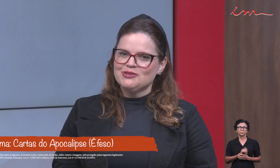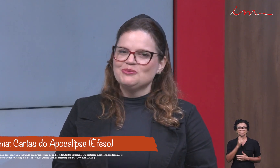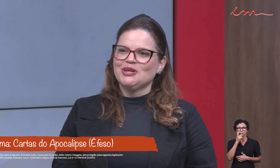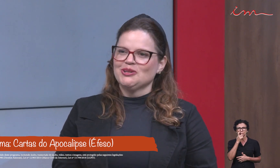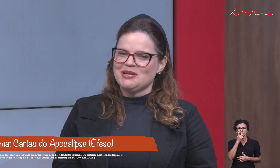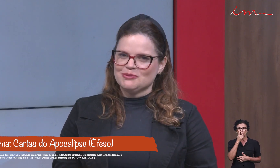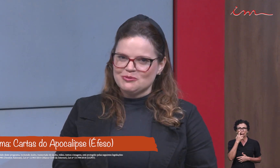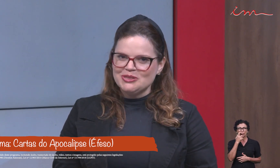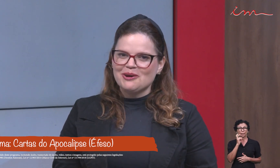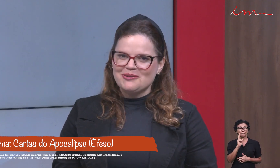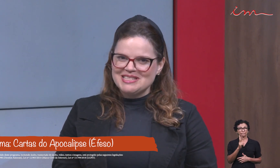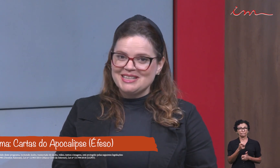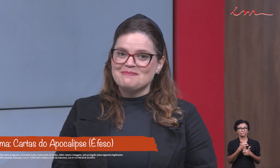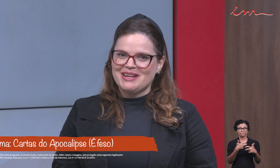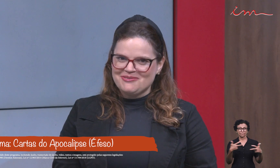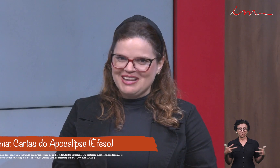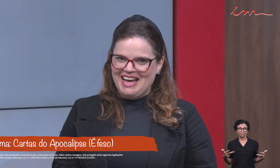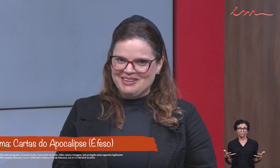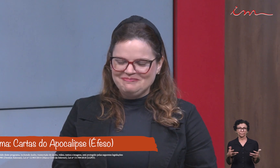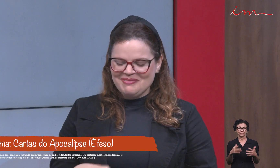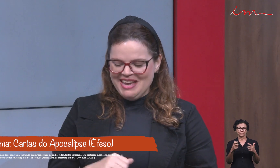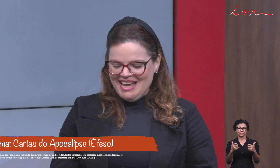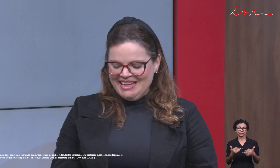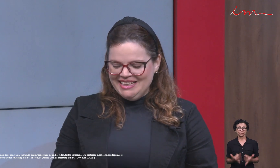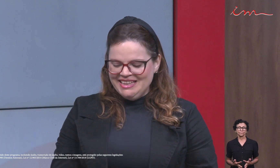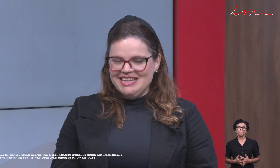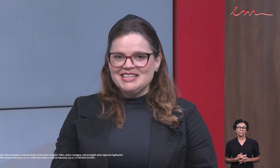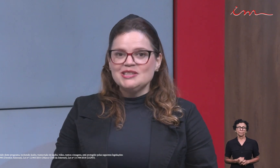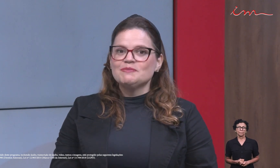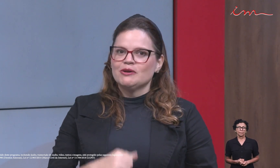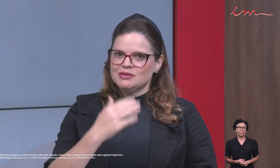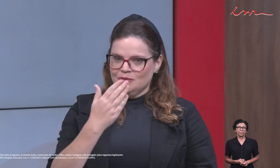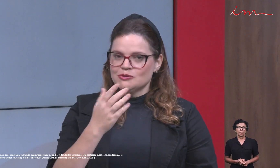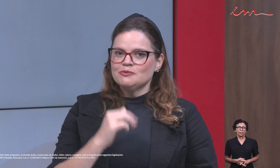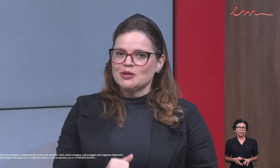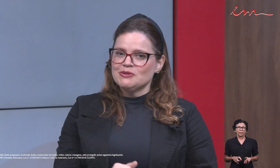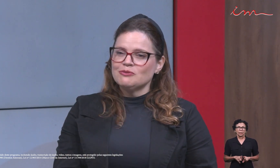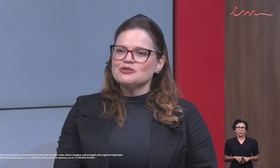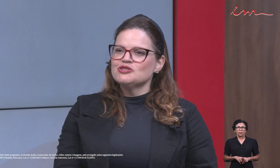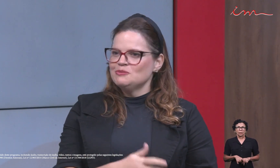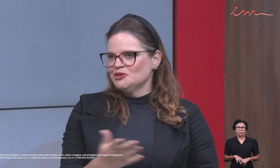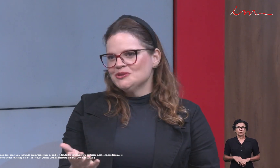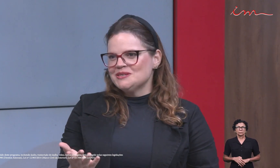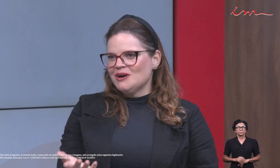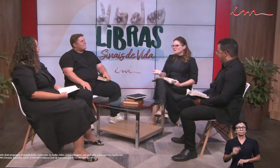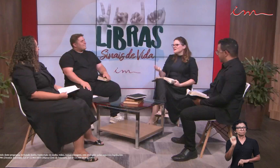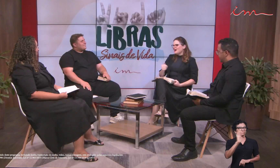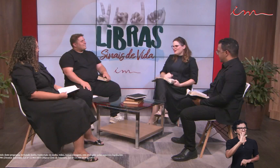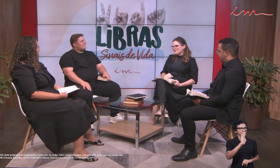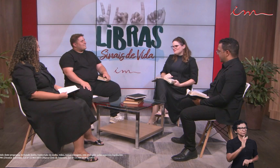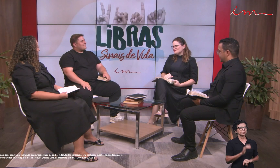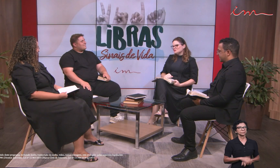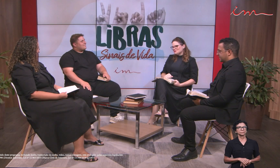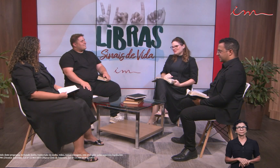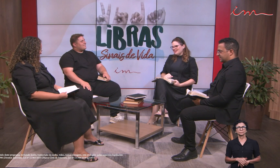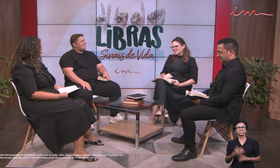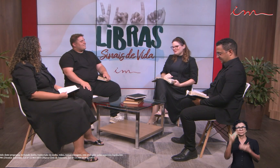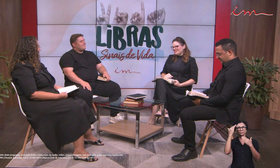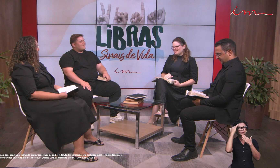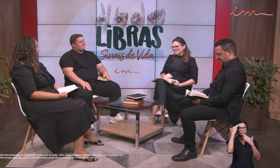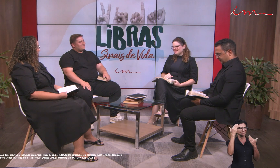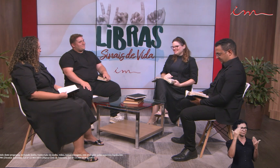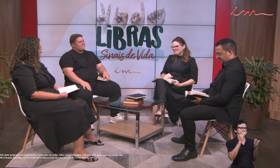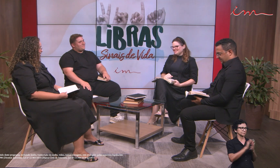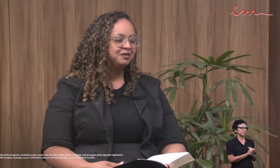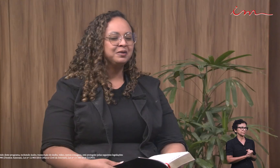de Éfeso, porque nós temos muita coisa ainda para falar e espero os irmãos no próximo. Mas vamos nos despedir dos irmãos. Amável, muito obrigada,